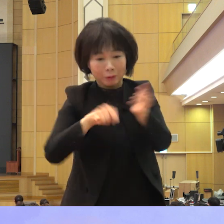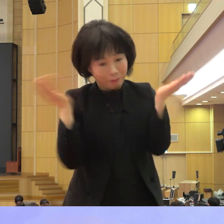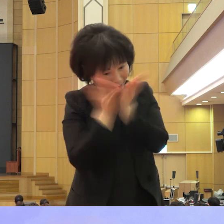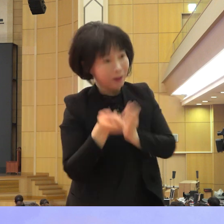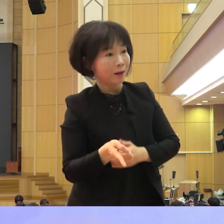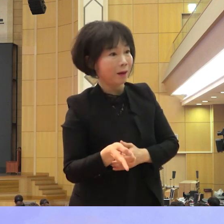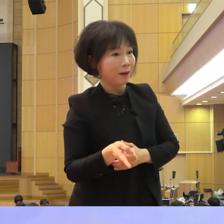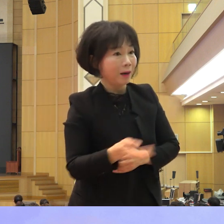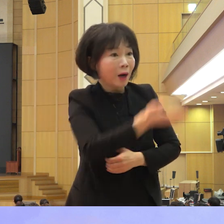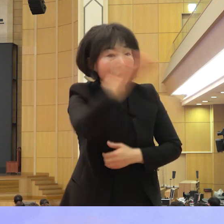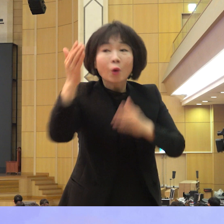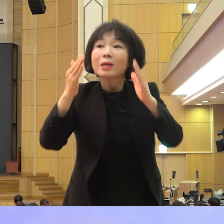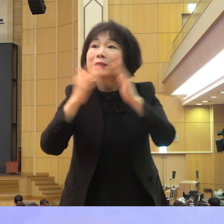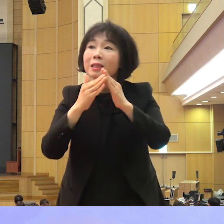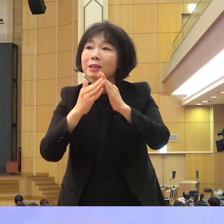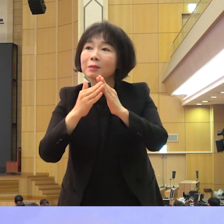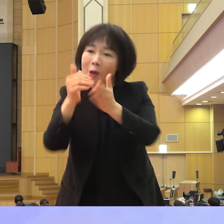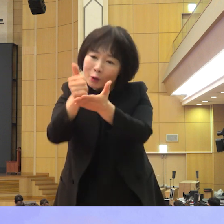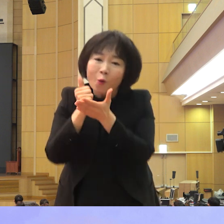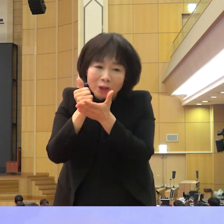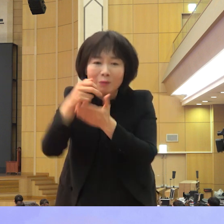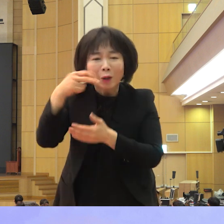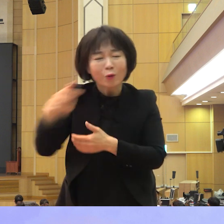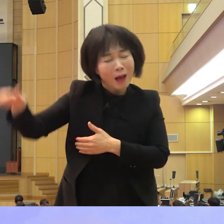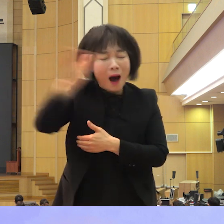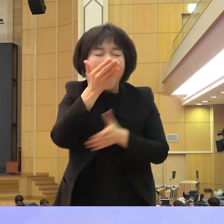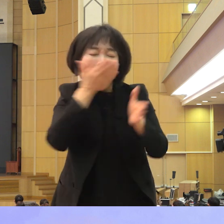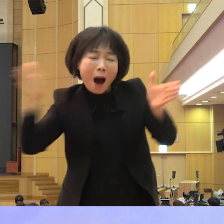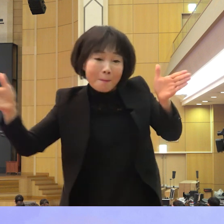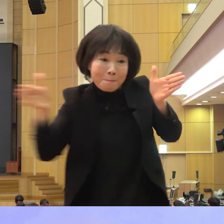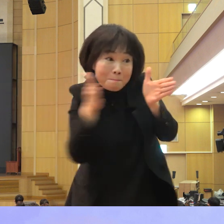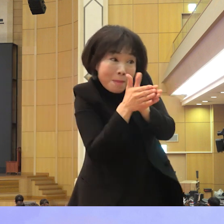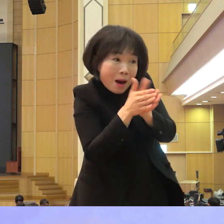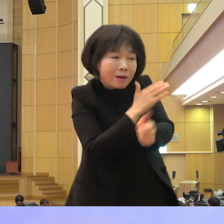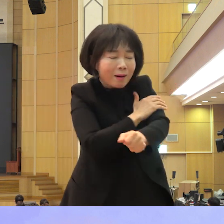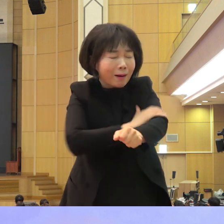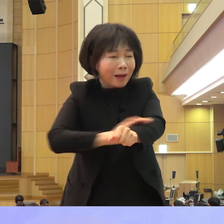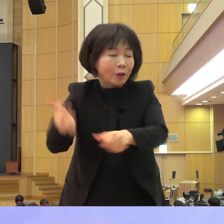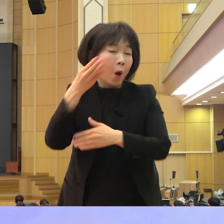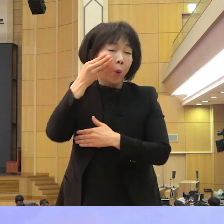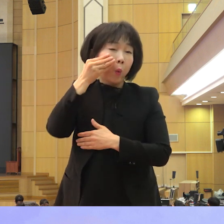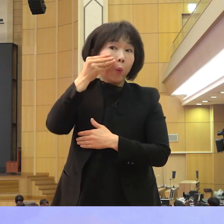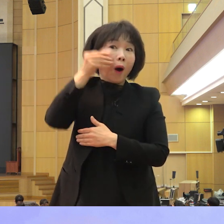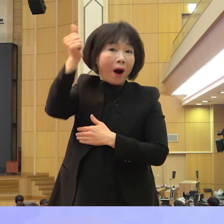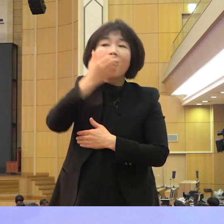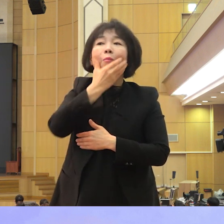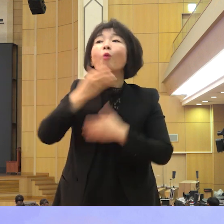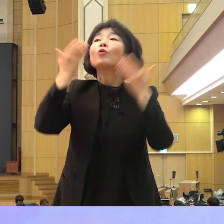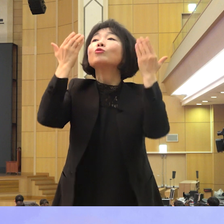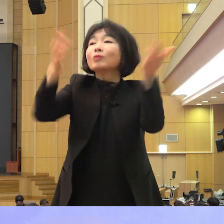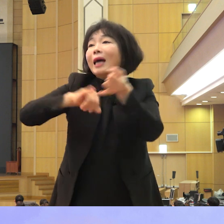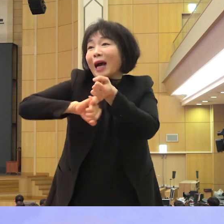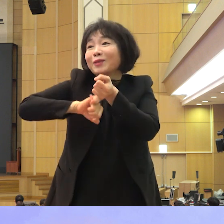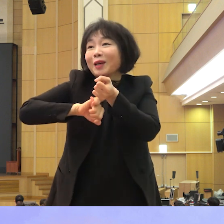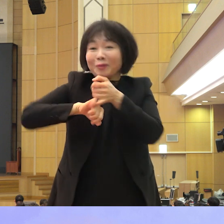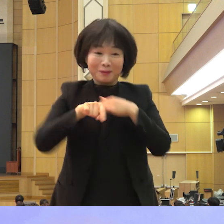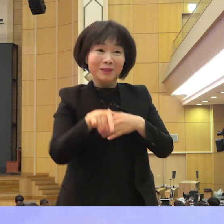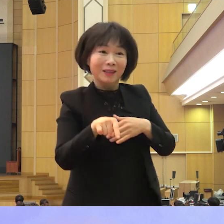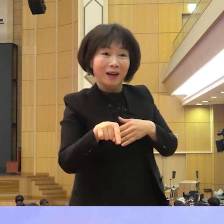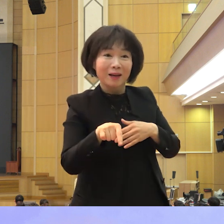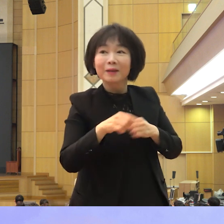객이라도 내 집에 기르는 우양의 새끼라도 다 잘 돼서 복이 된다는 것입니다.